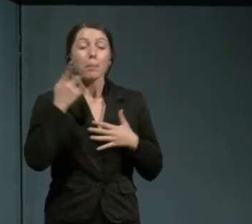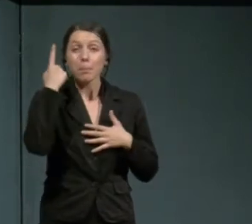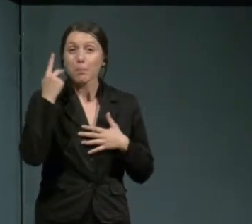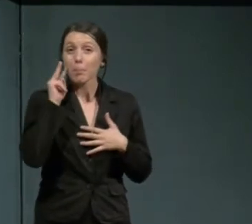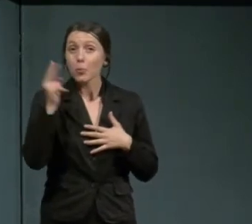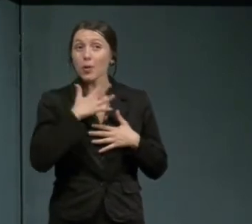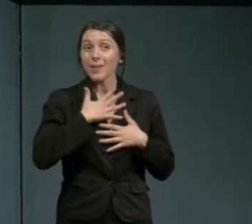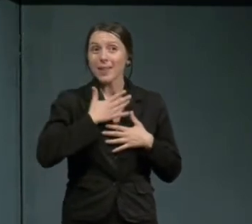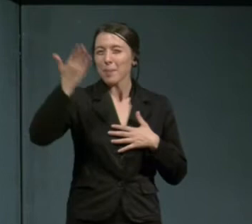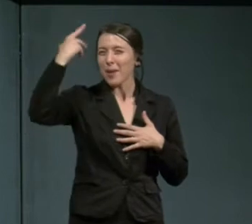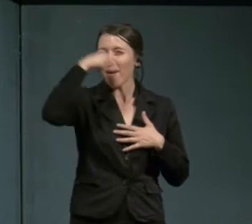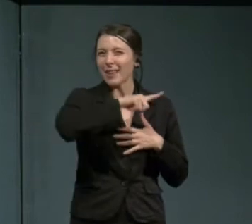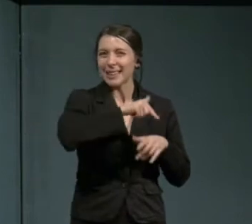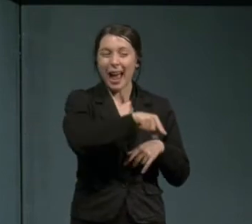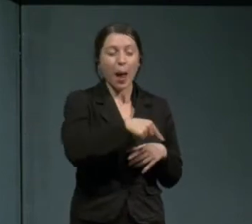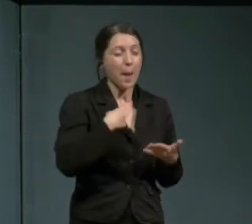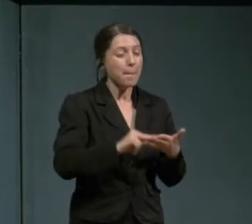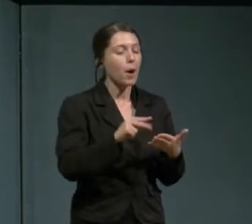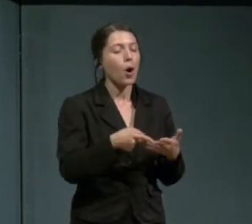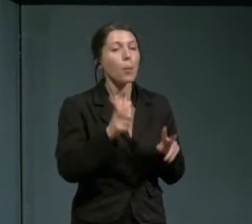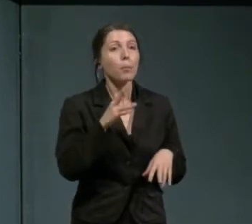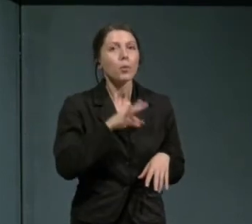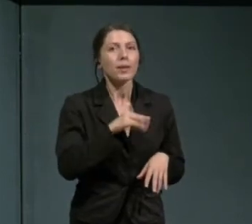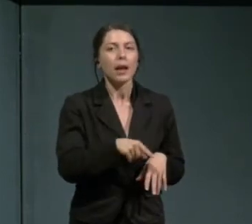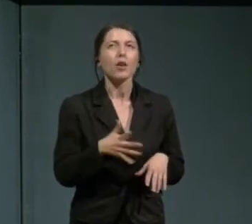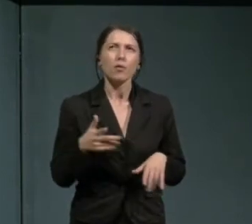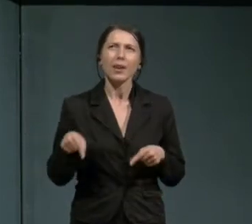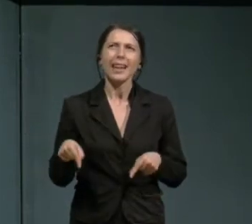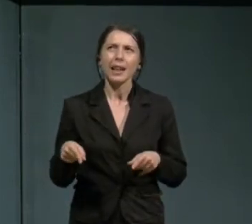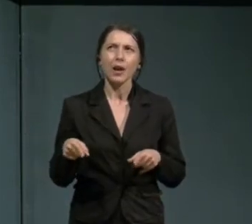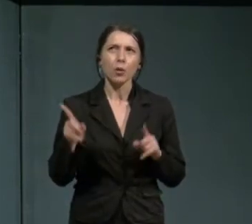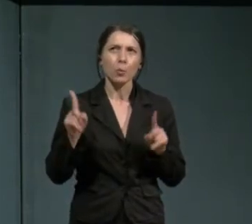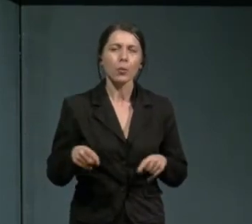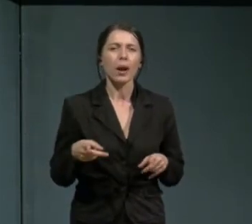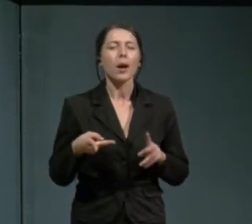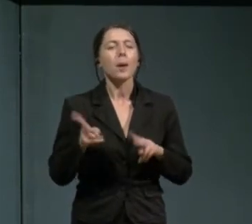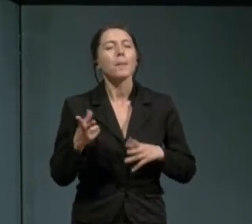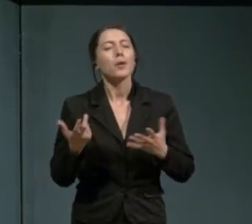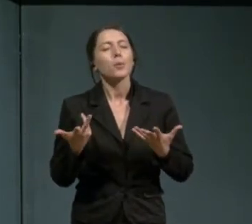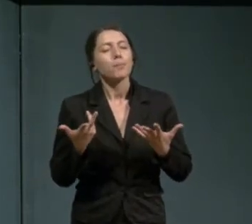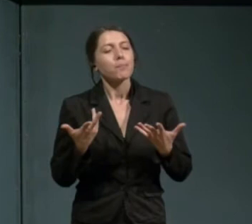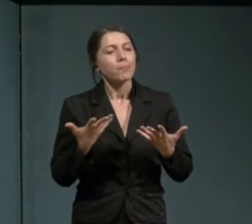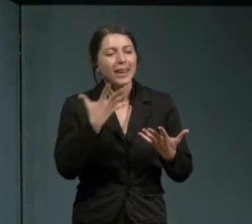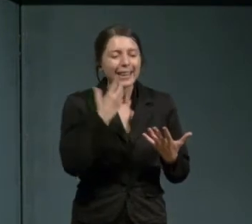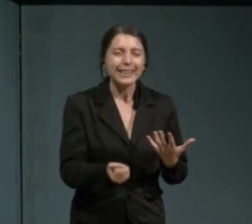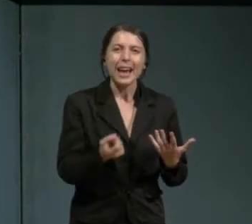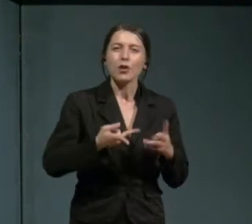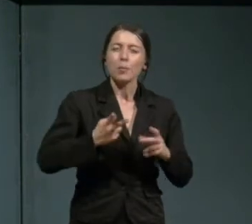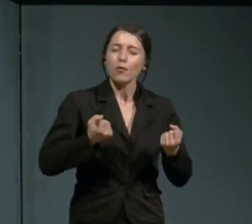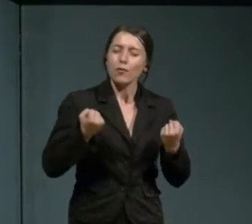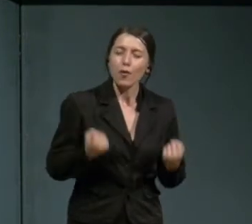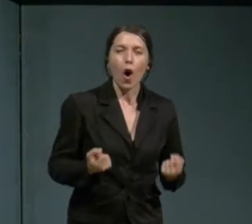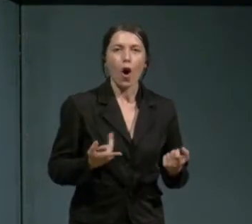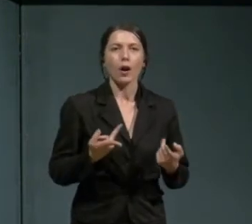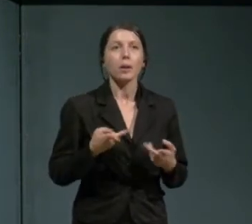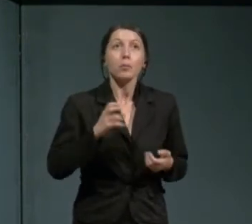al tempo era più interessante ma anche adesso forse è più forte più importante più intenso e forse più poetico